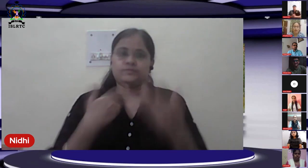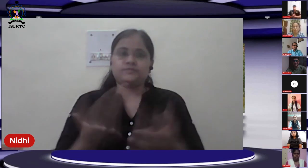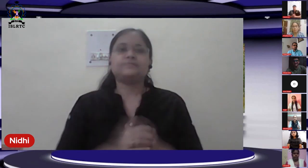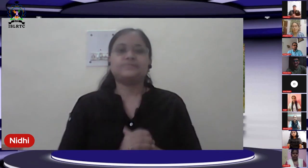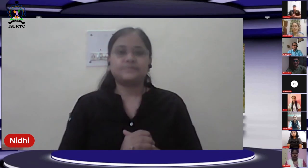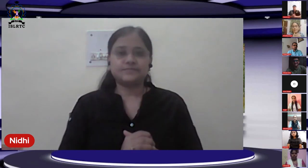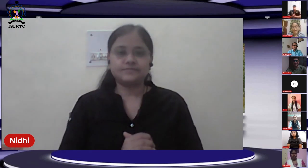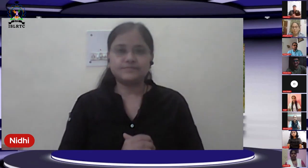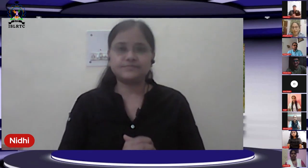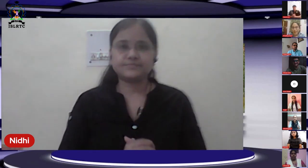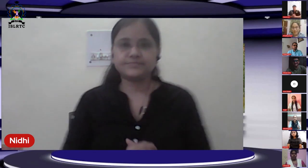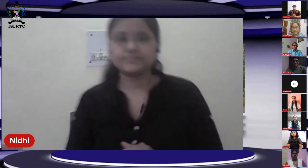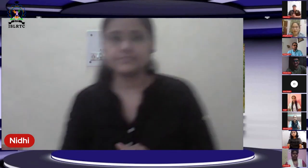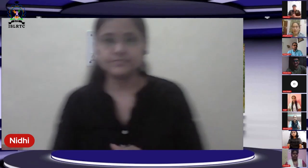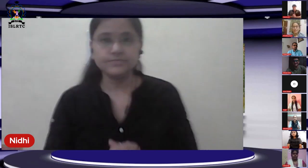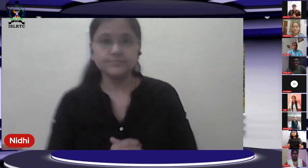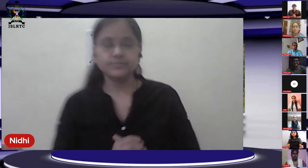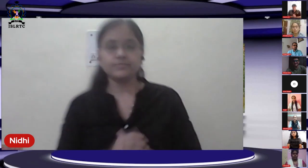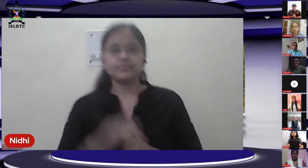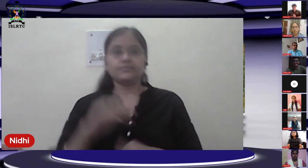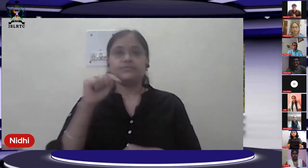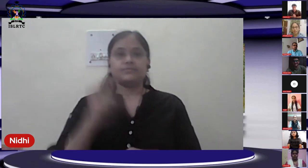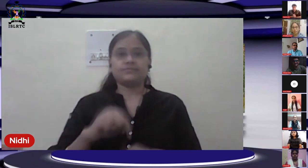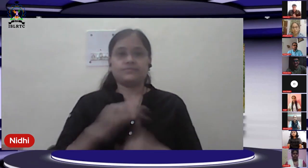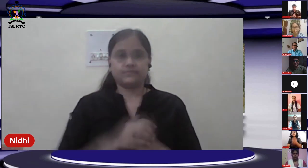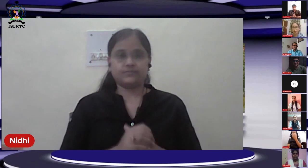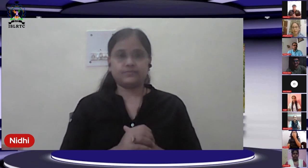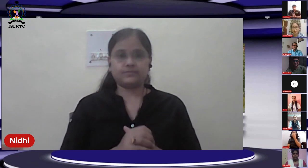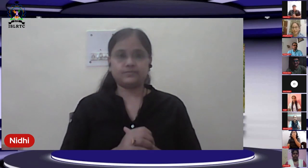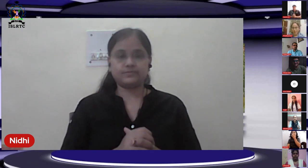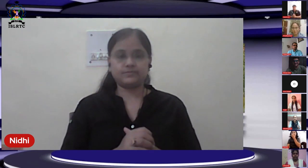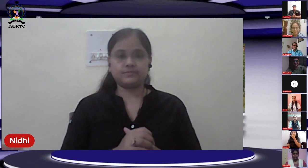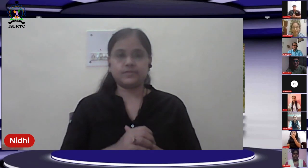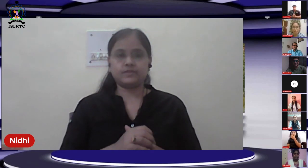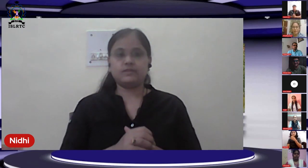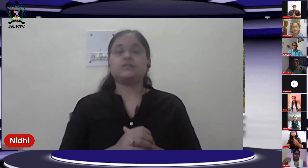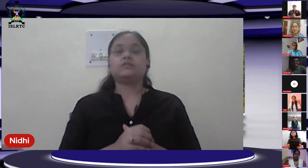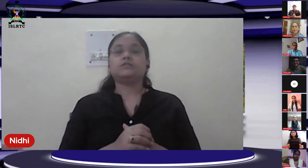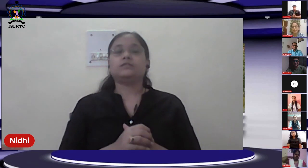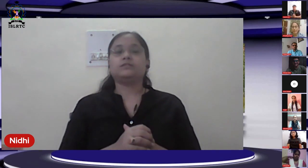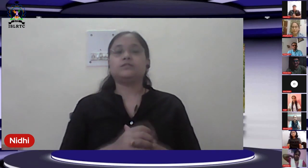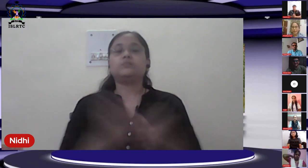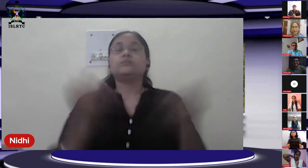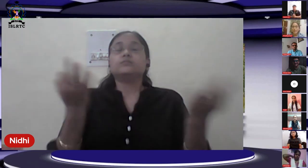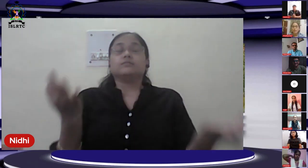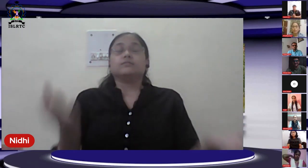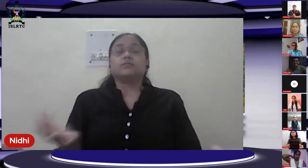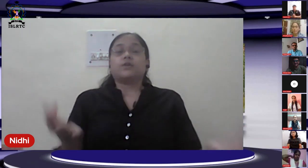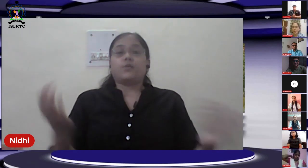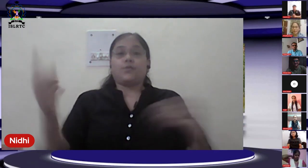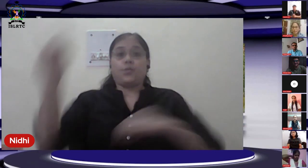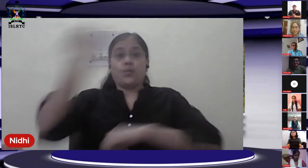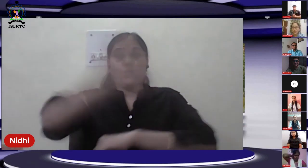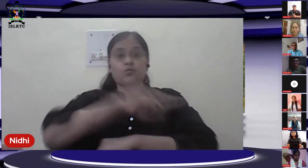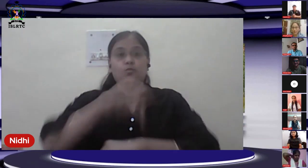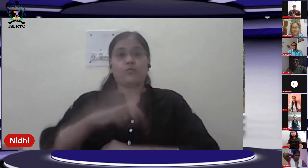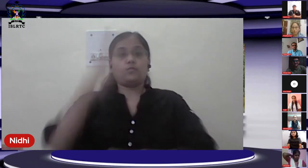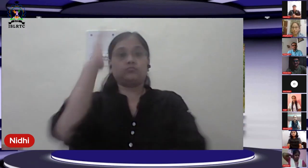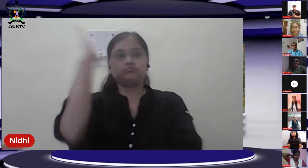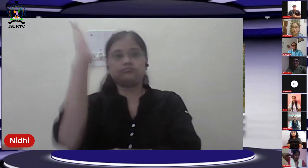तो अभी हमारे आज के जो जो योगा सेशन पे हम बात करने वाले हैं, तो हमारे बीच में उपस्थित